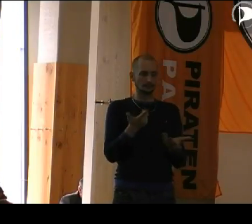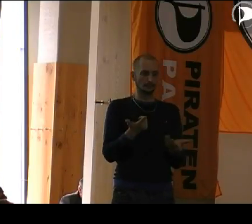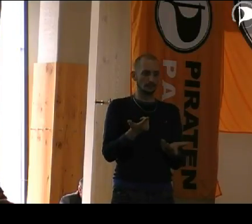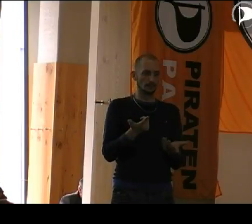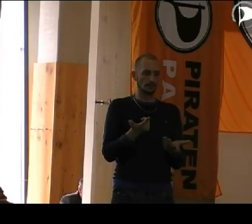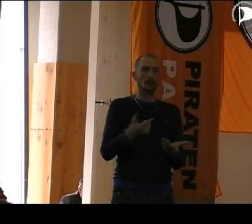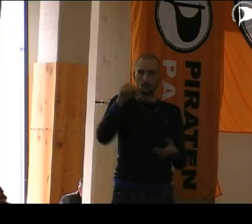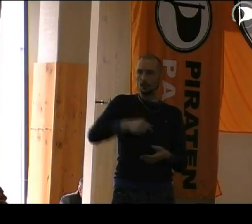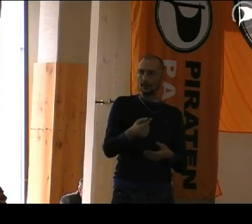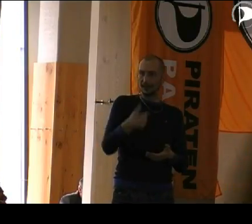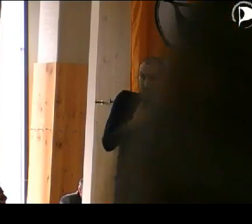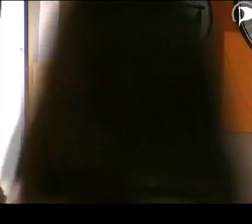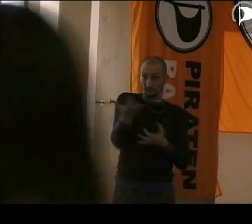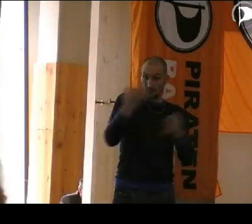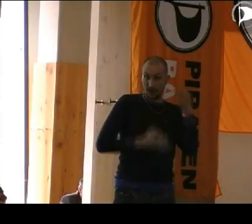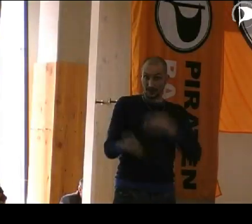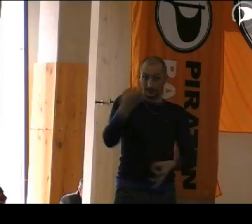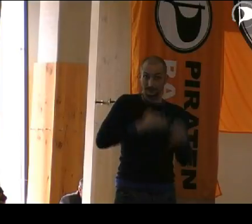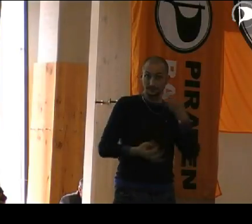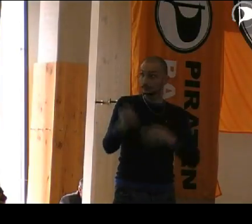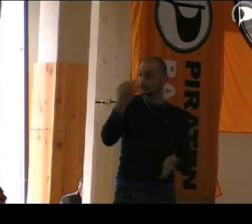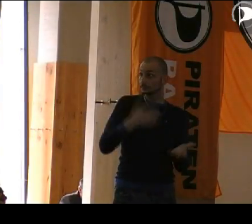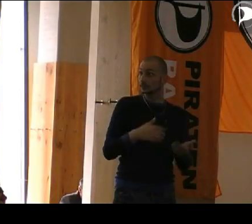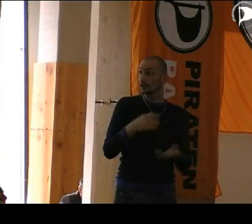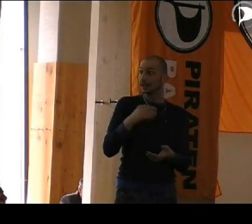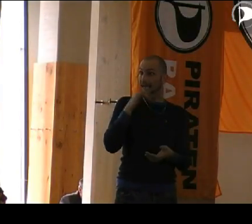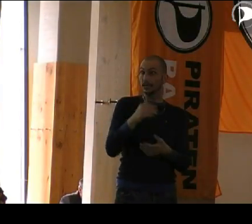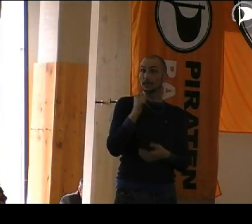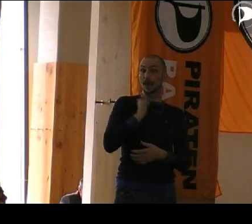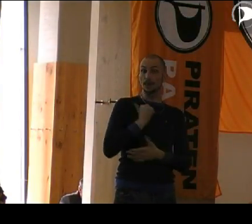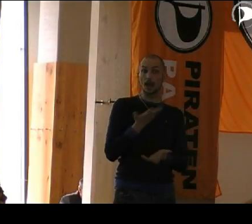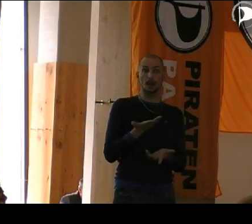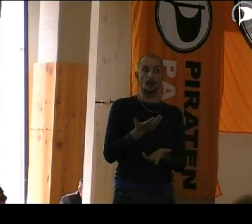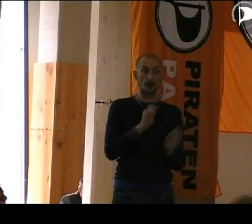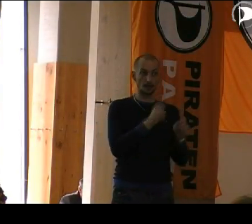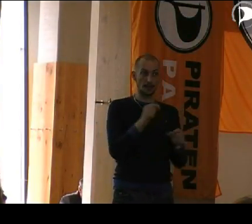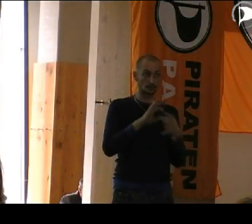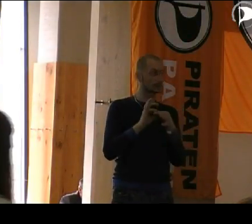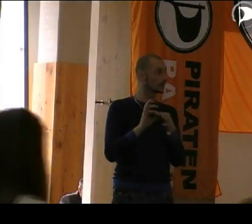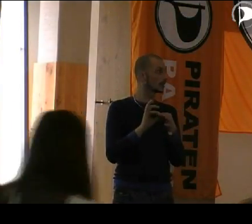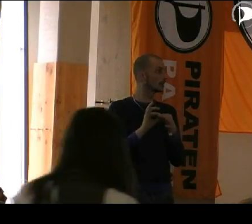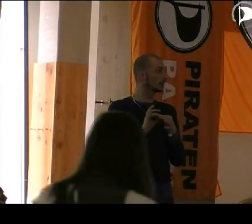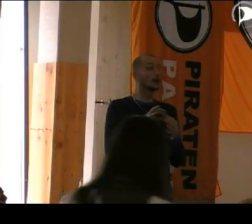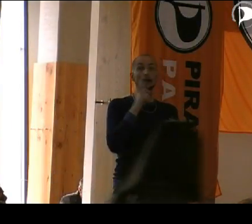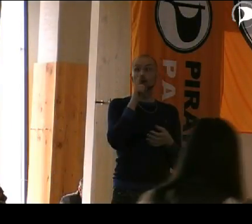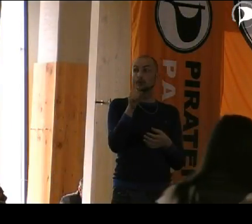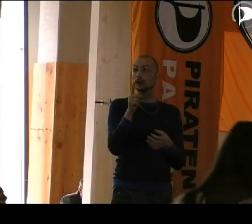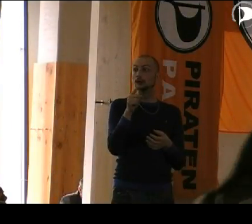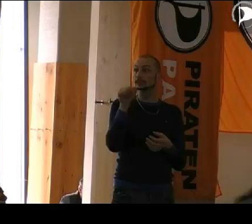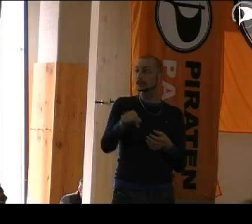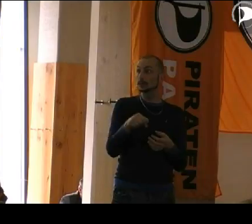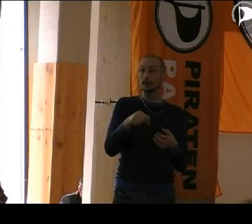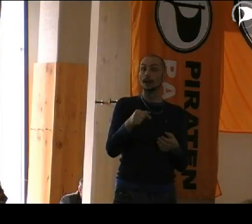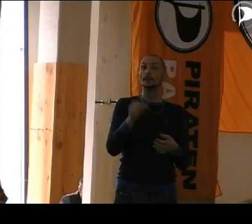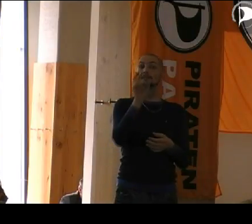fragen und das treuhandmodell jedenfalls wege zu diesem fall ist es gibt noch nie kontrolliert und